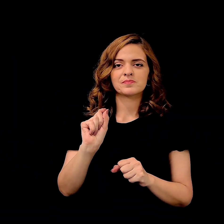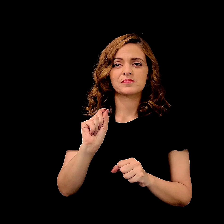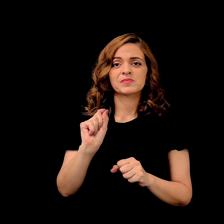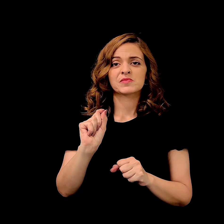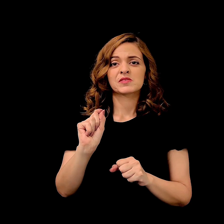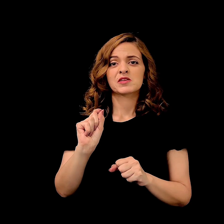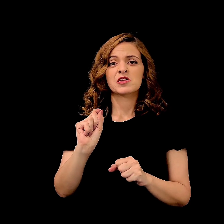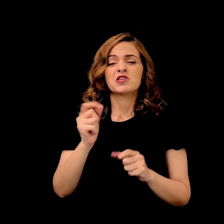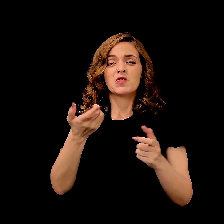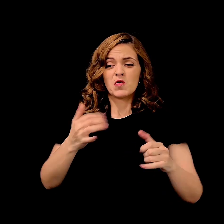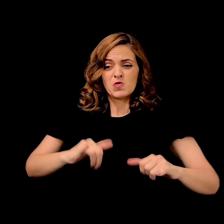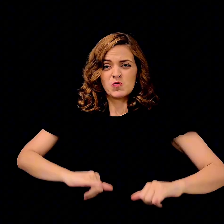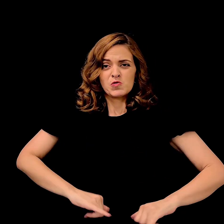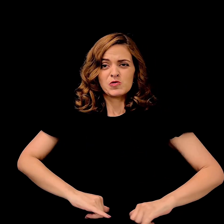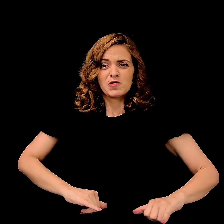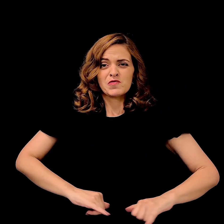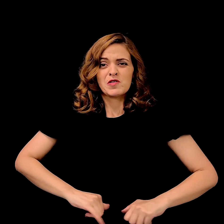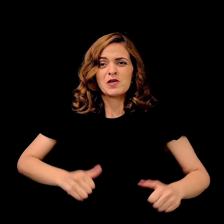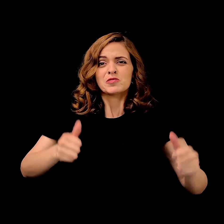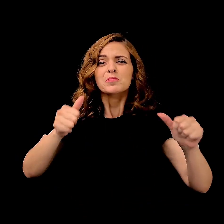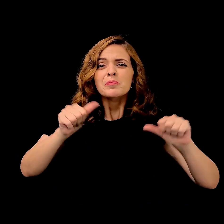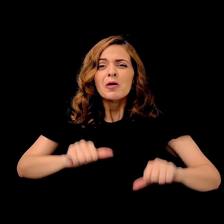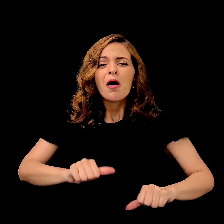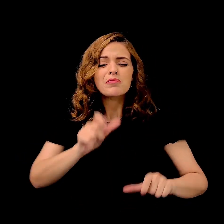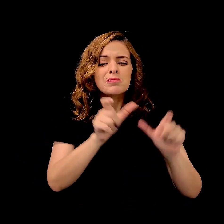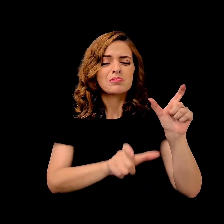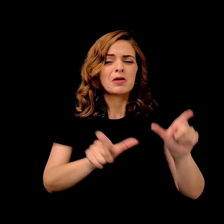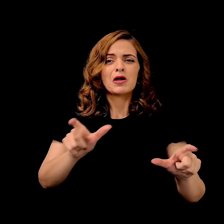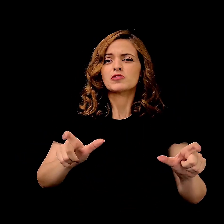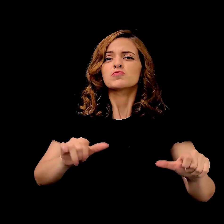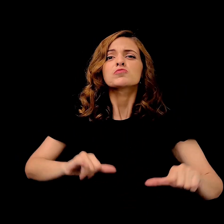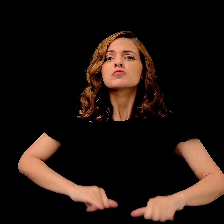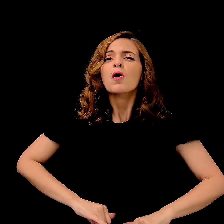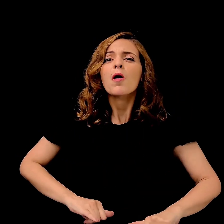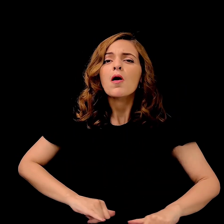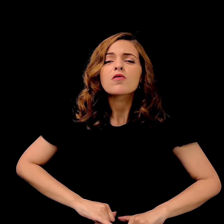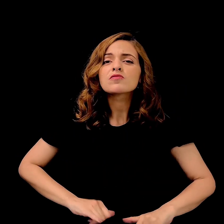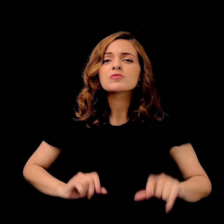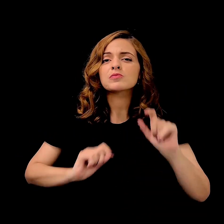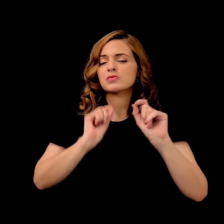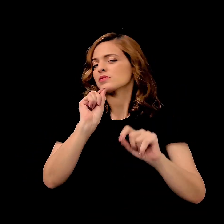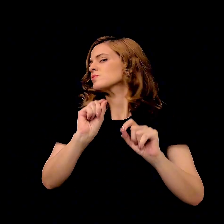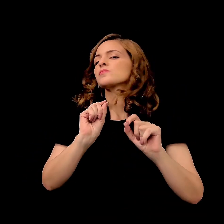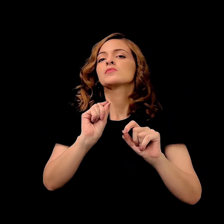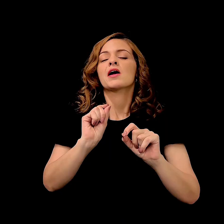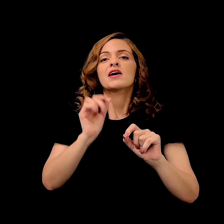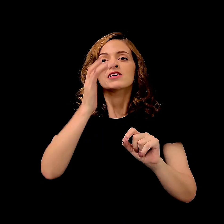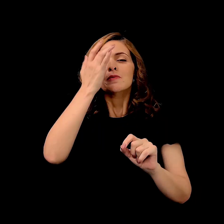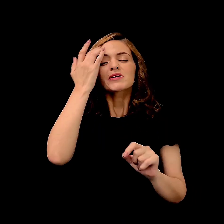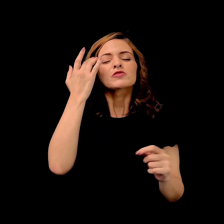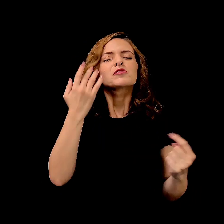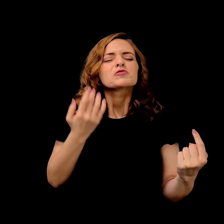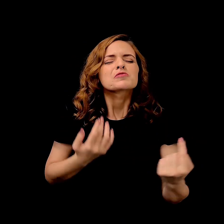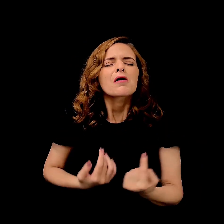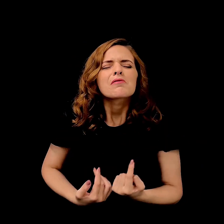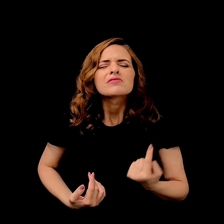o maior sofrimento humano é quando ele vive só.